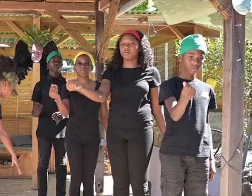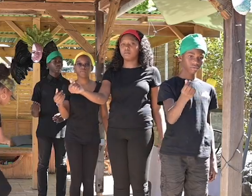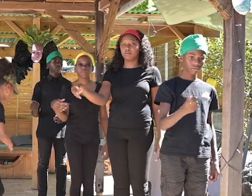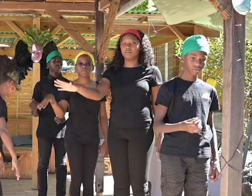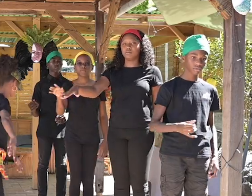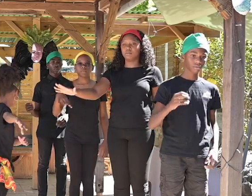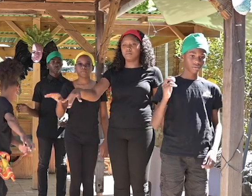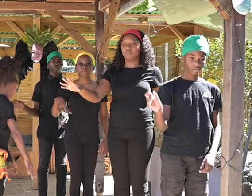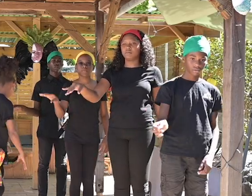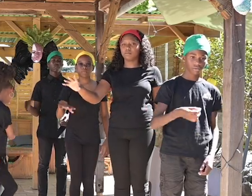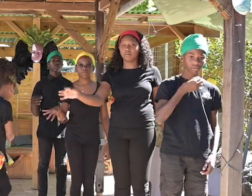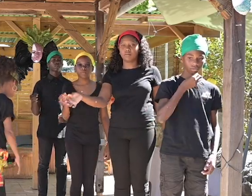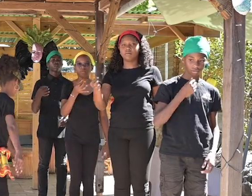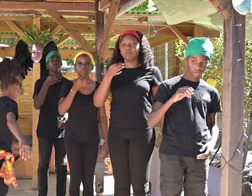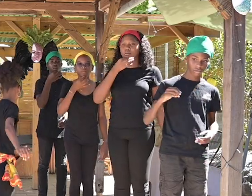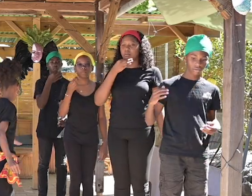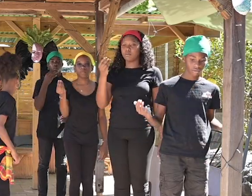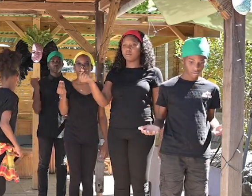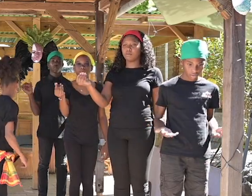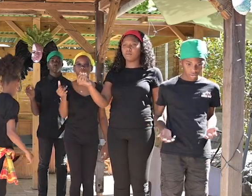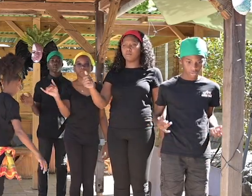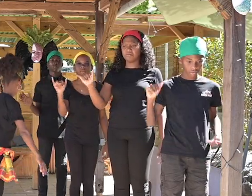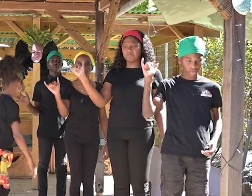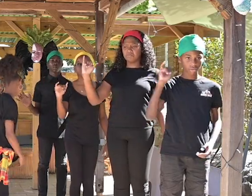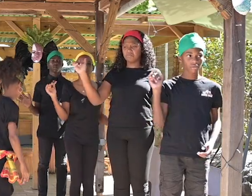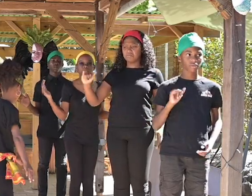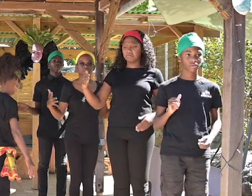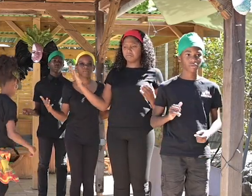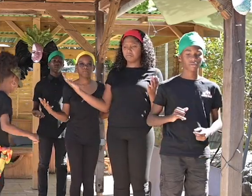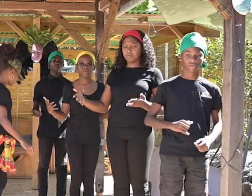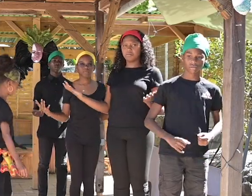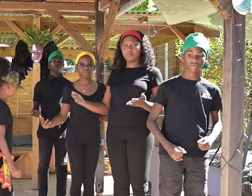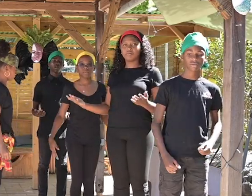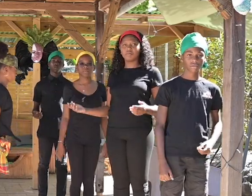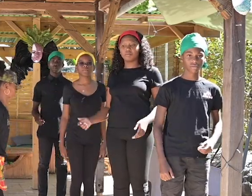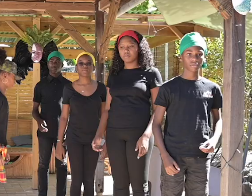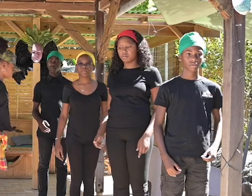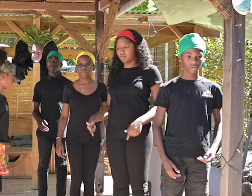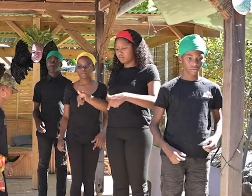qui l'imani. Yo café ça, yo les si la joie pas fait pour chien.